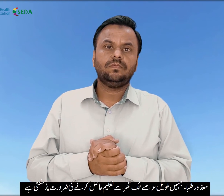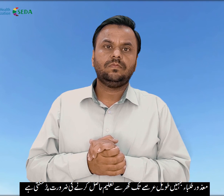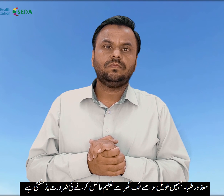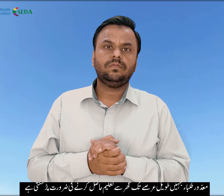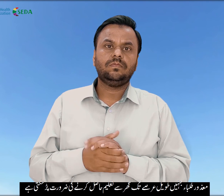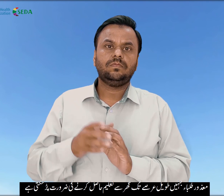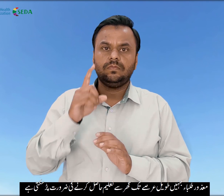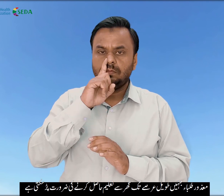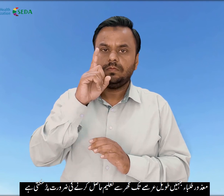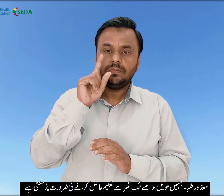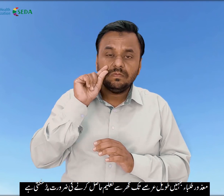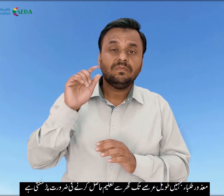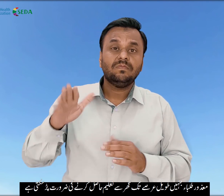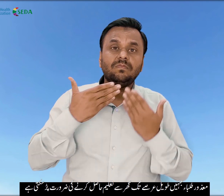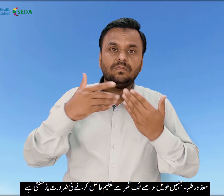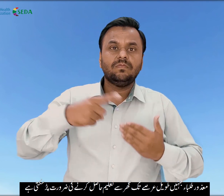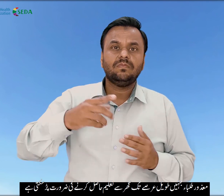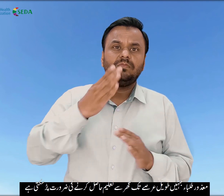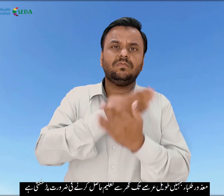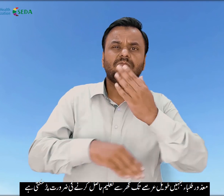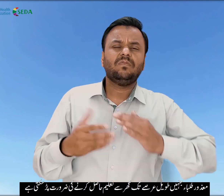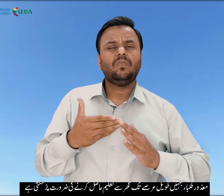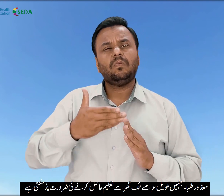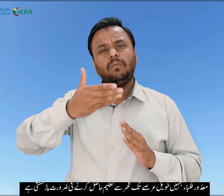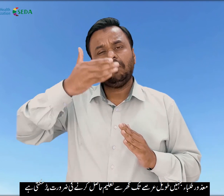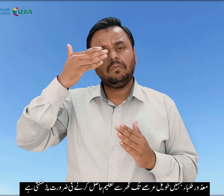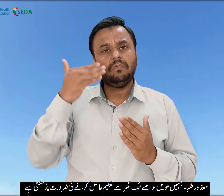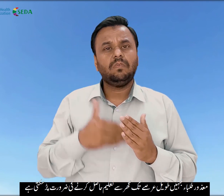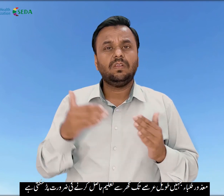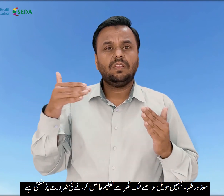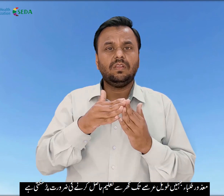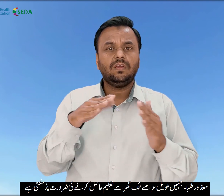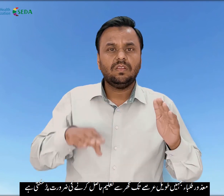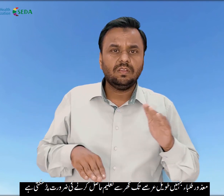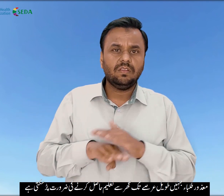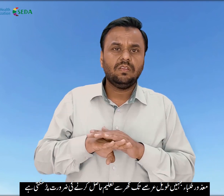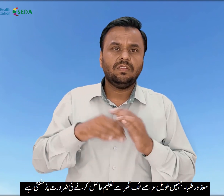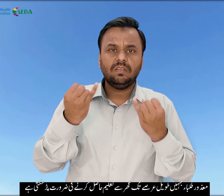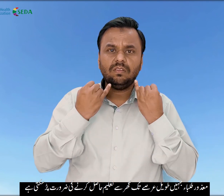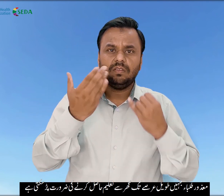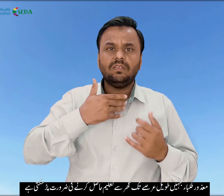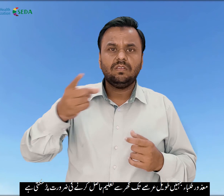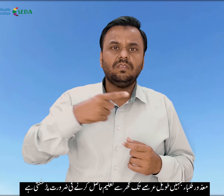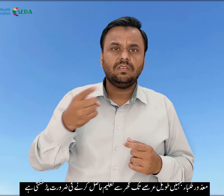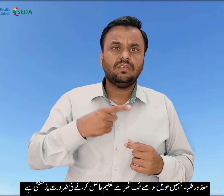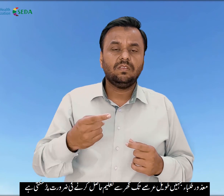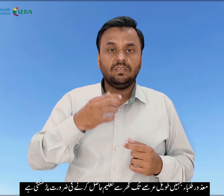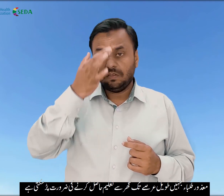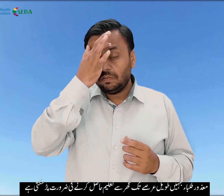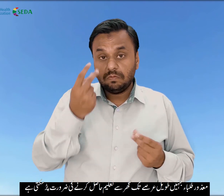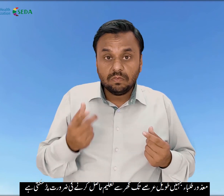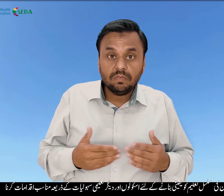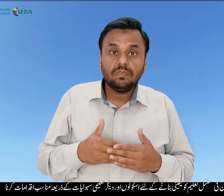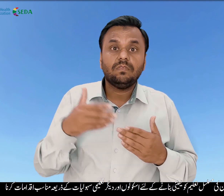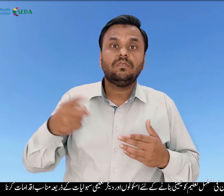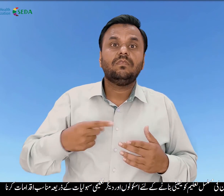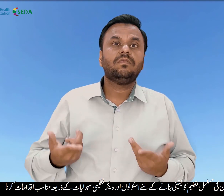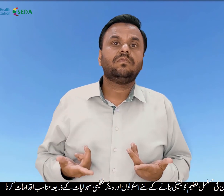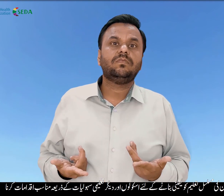معذور طلباء جنہیں طویل عرصے تک گھر سے تعلیم حاصل کرنے کی ضرورت پڑ سکتی ہے، ان کی